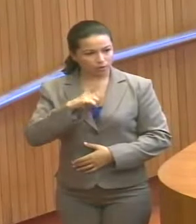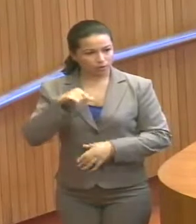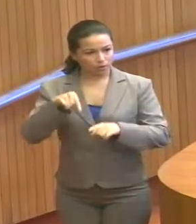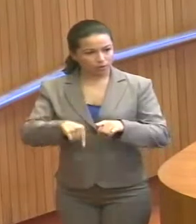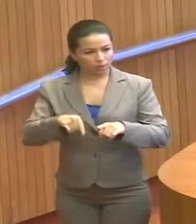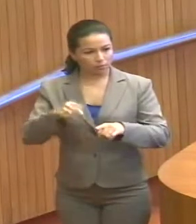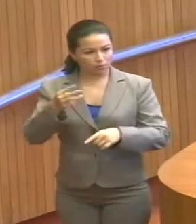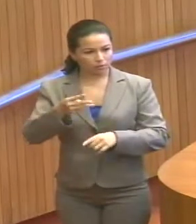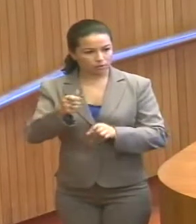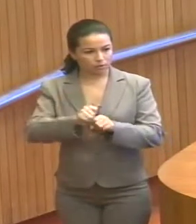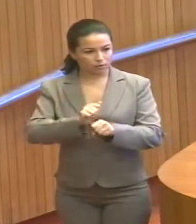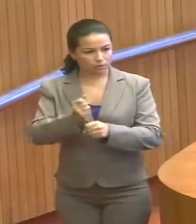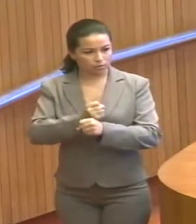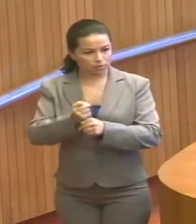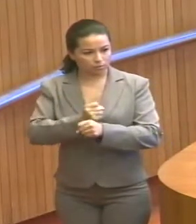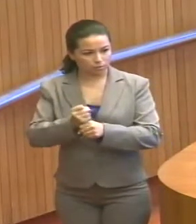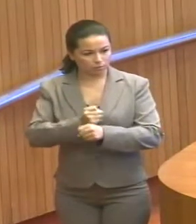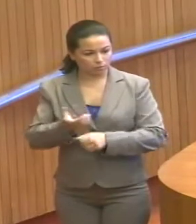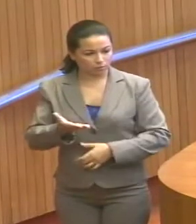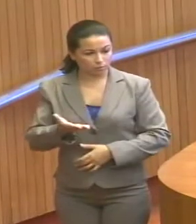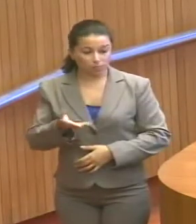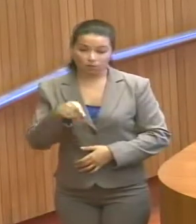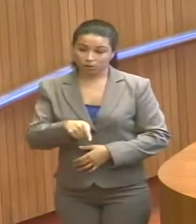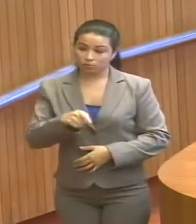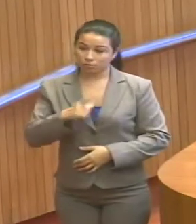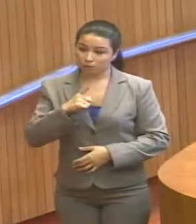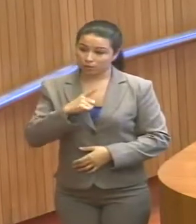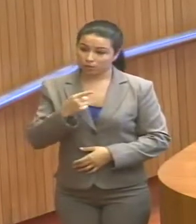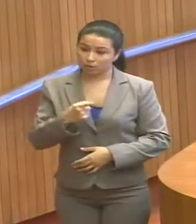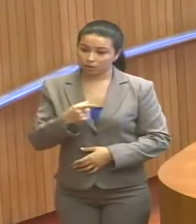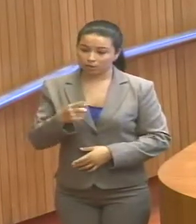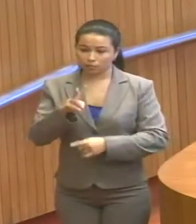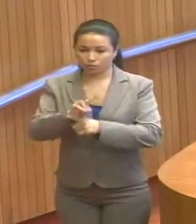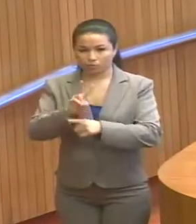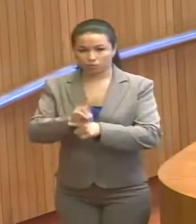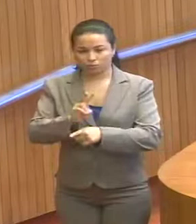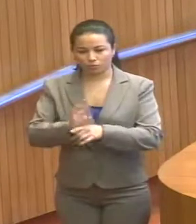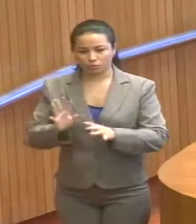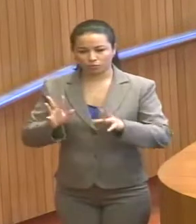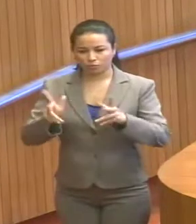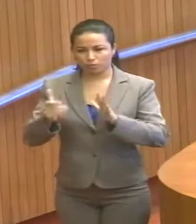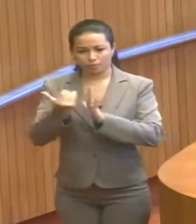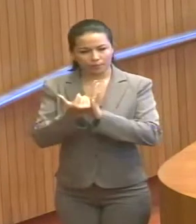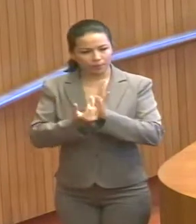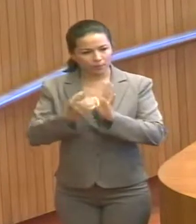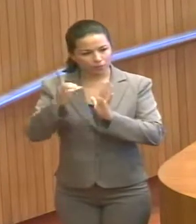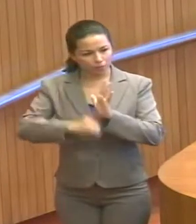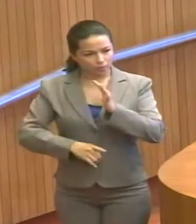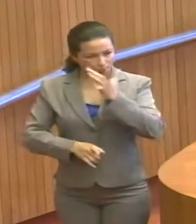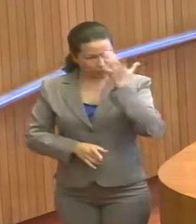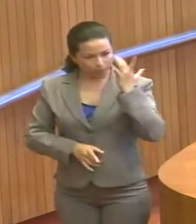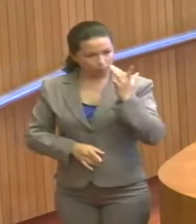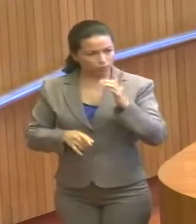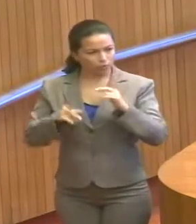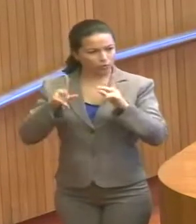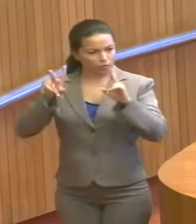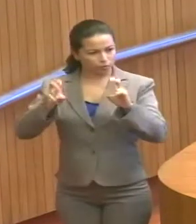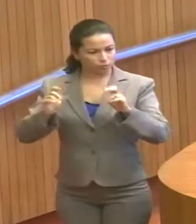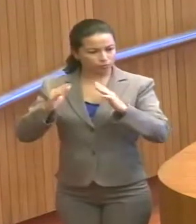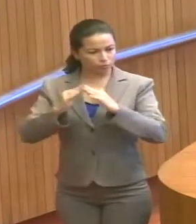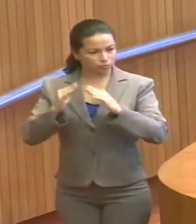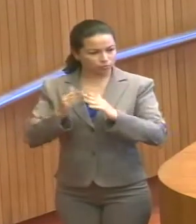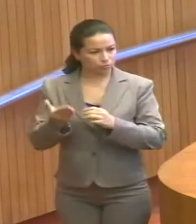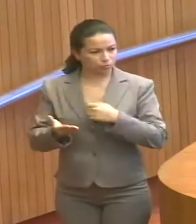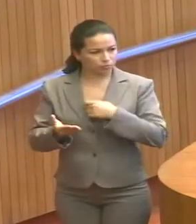3 anos. Isso existe hoje, inclusive, uma proteção de todos os programas de direitos humanos em relação à questão da moradia nesse